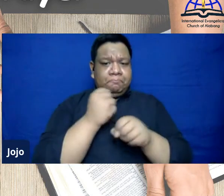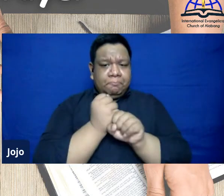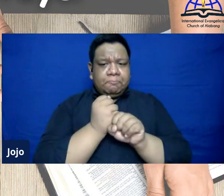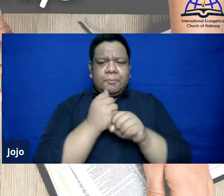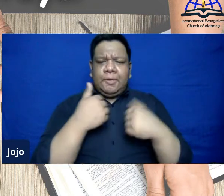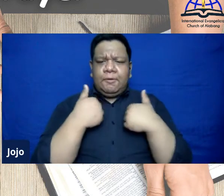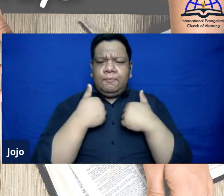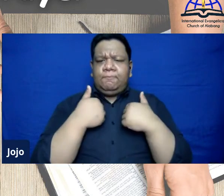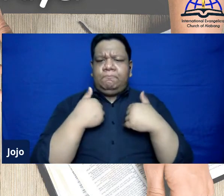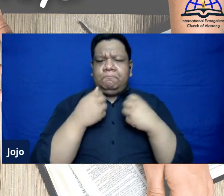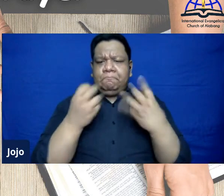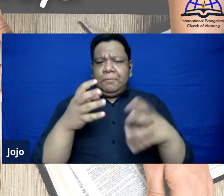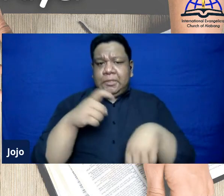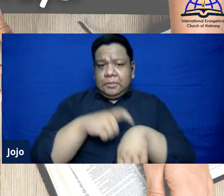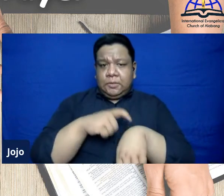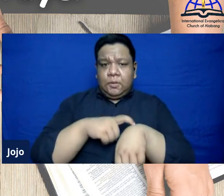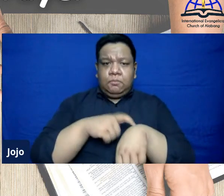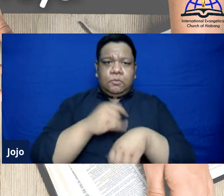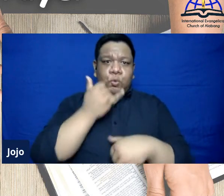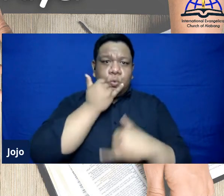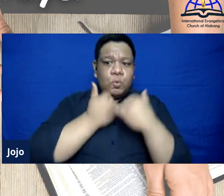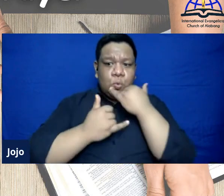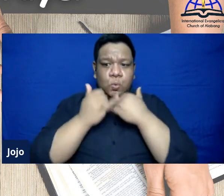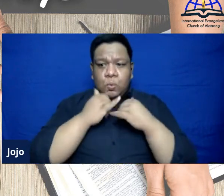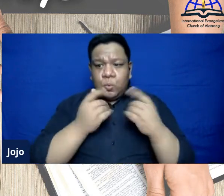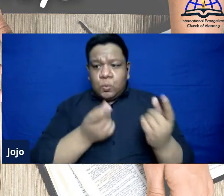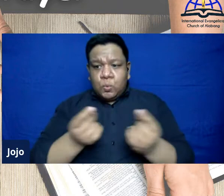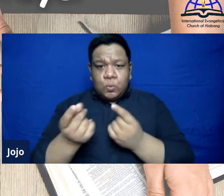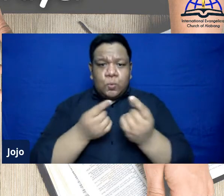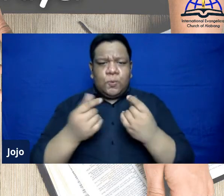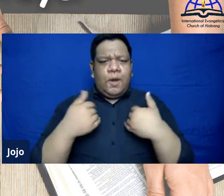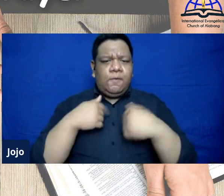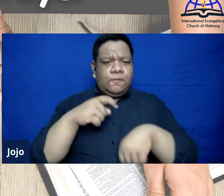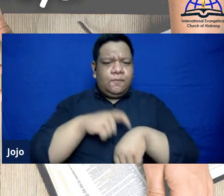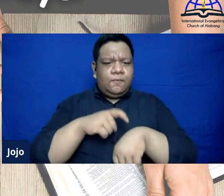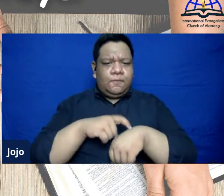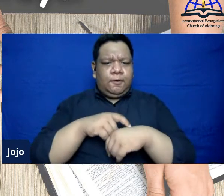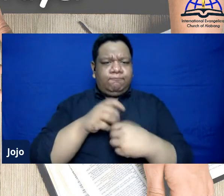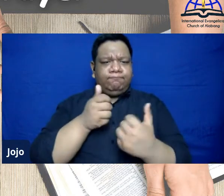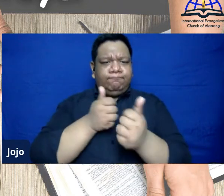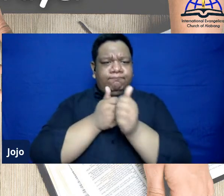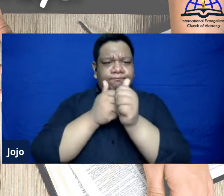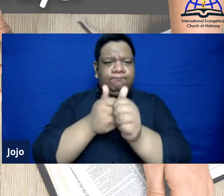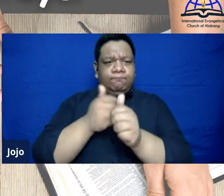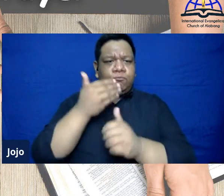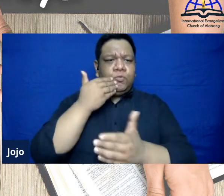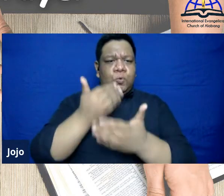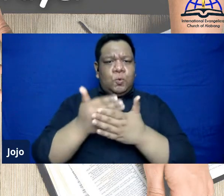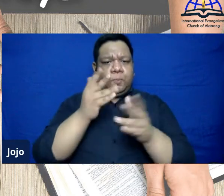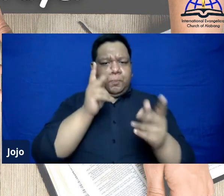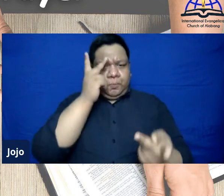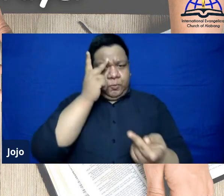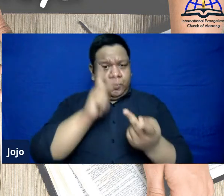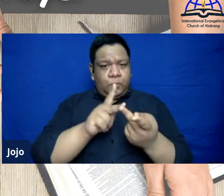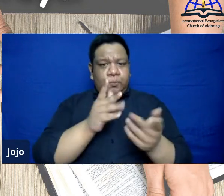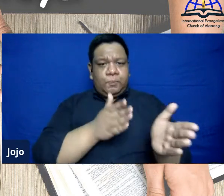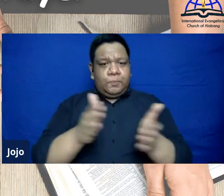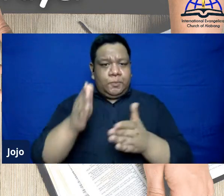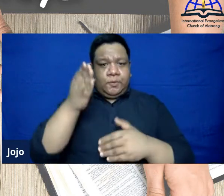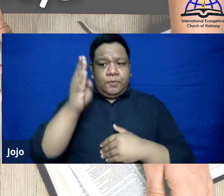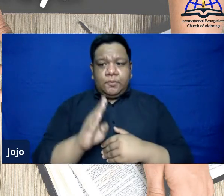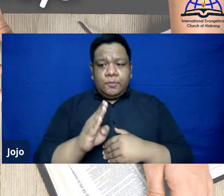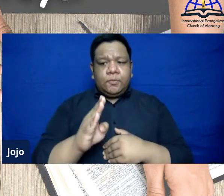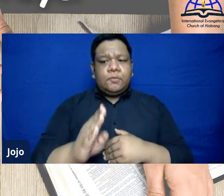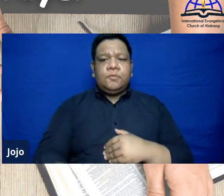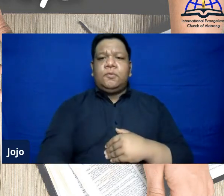mga panahon na mali yung ating ginagawa. May panahon din naman na naka-align sa magandang layunin ng Diyos. We love to hear how